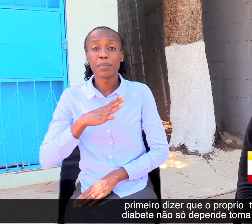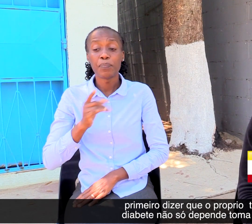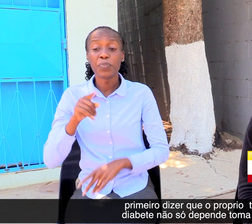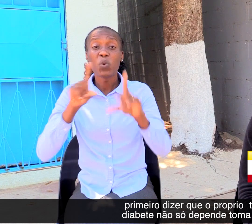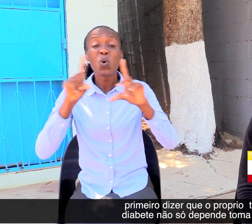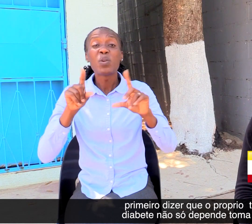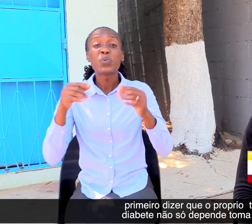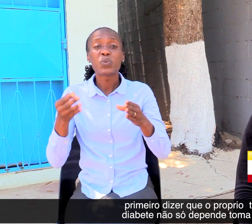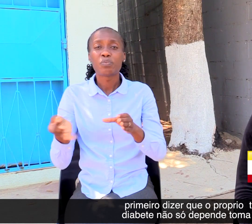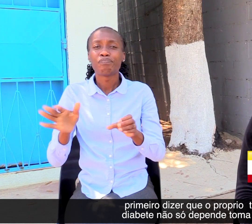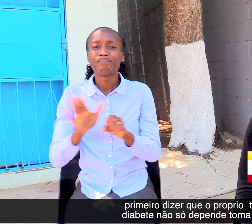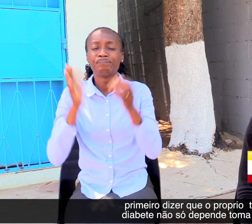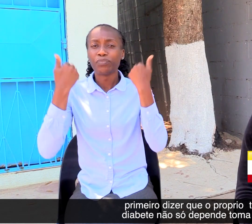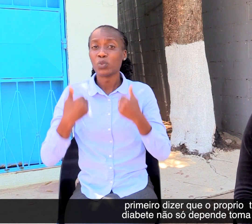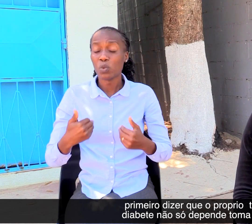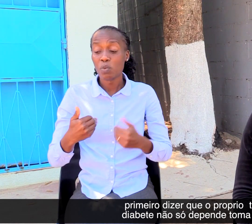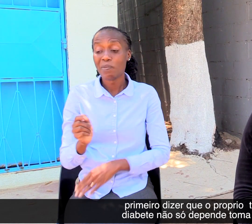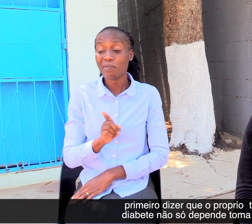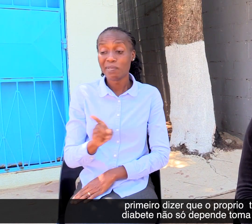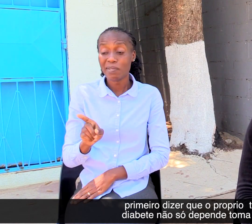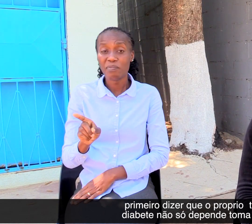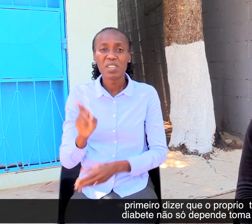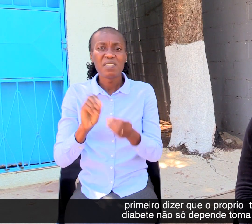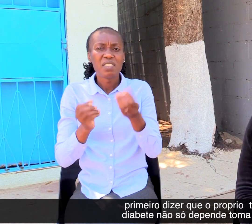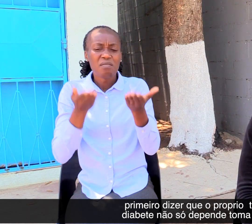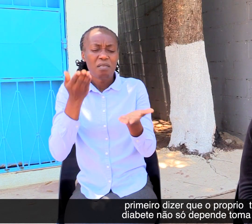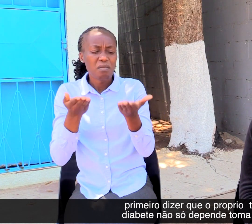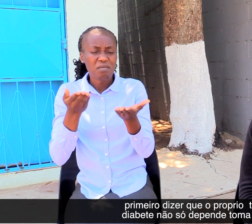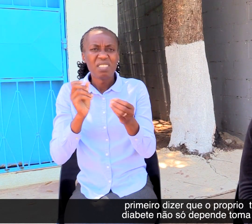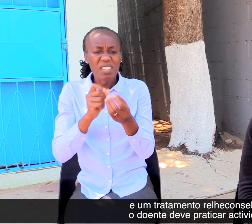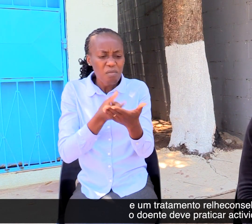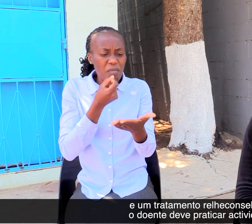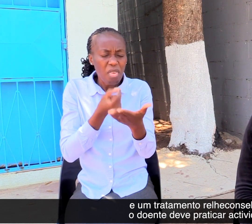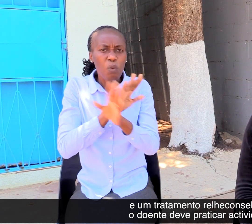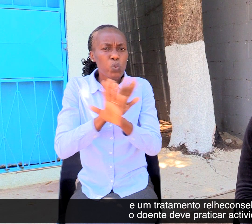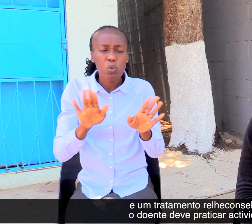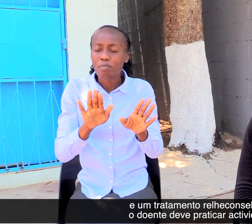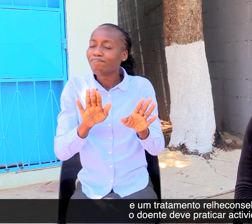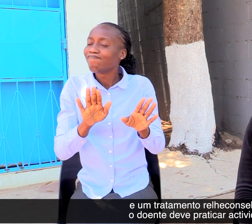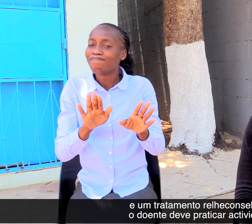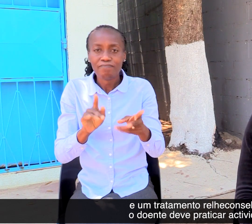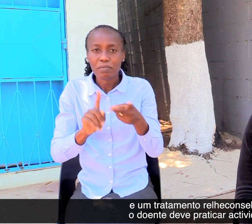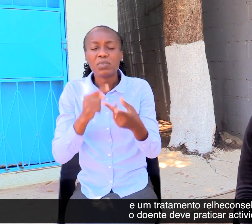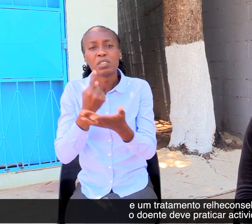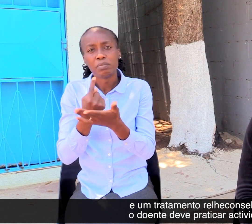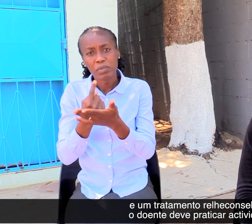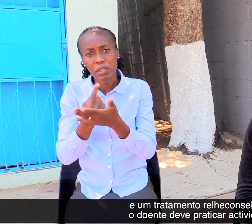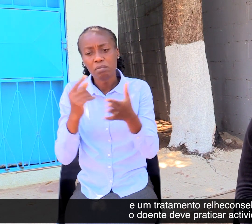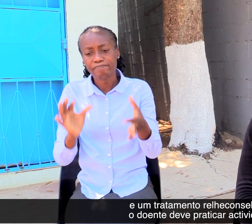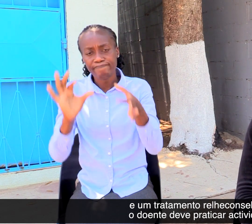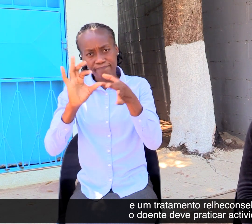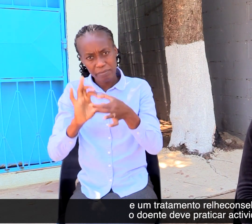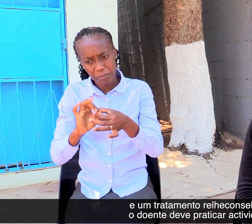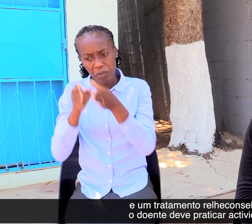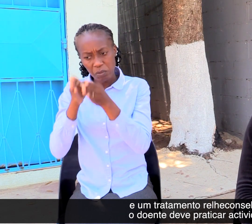da diabetes não depende somente da toma dos fármacos. É um tratamento reconciliado, então o